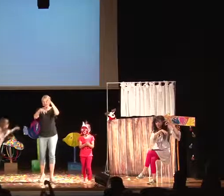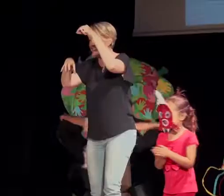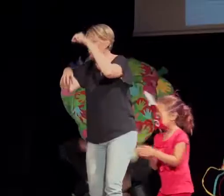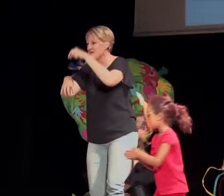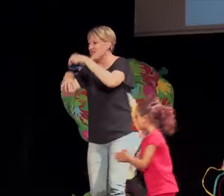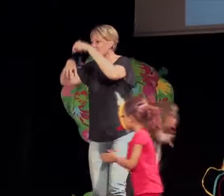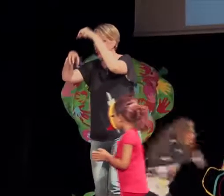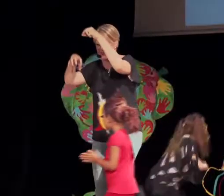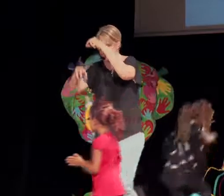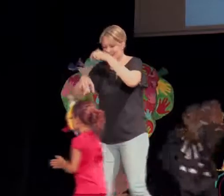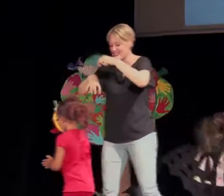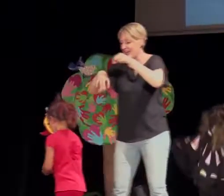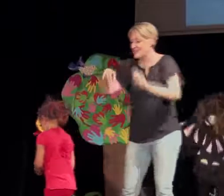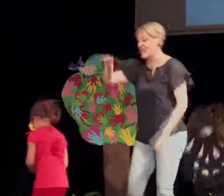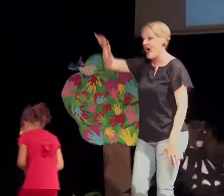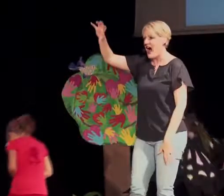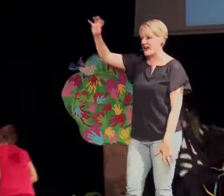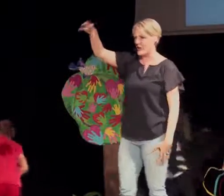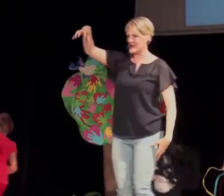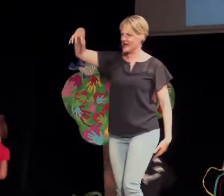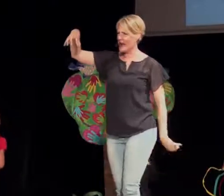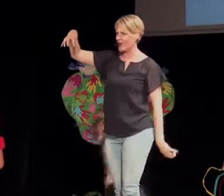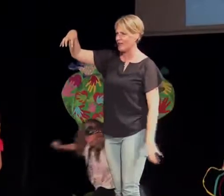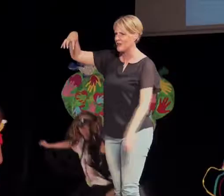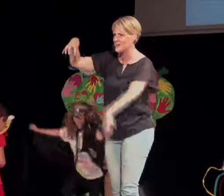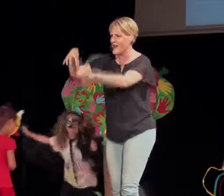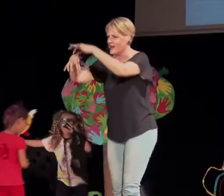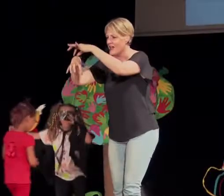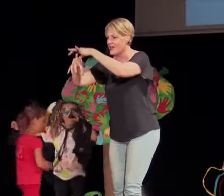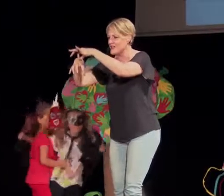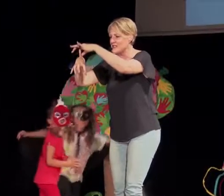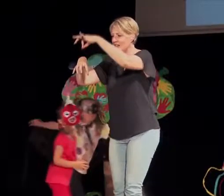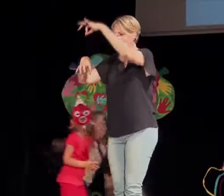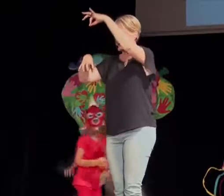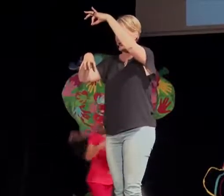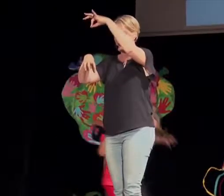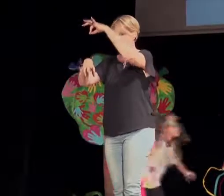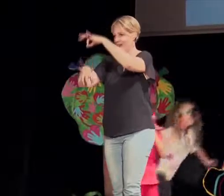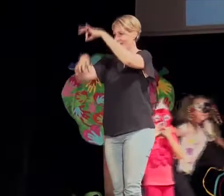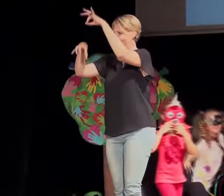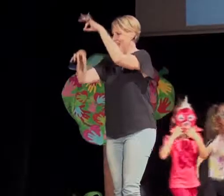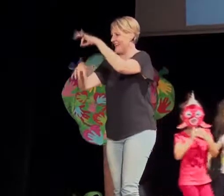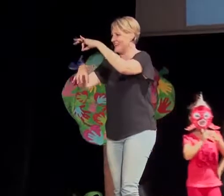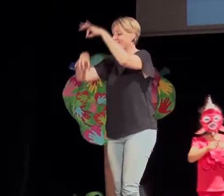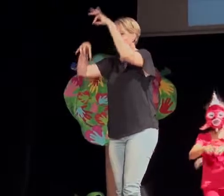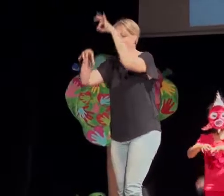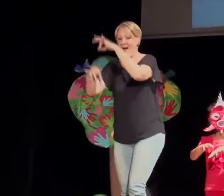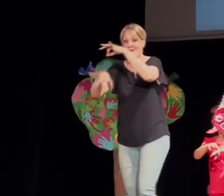L'araignée gypsy, bien sûr, c'est l'araignée. Alors, on met sa main en griffe comme ça et on tire le petit fil. L'araignée,